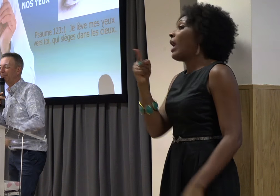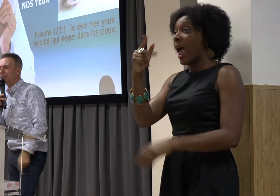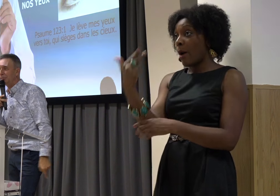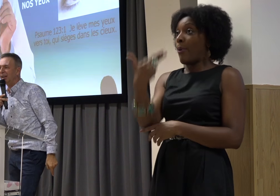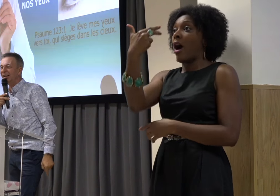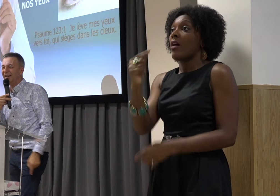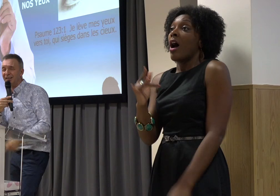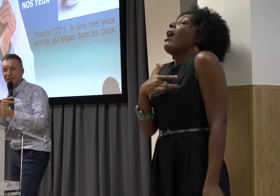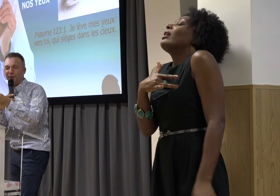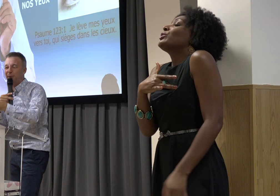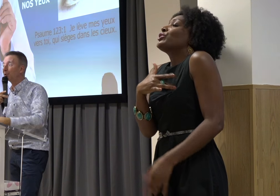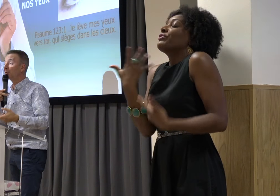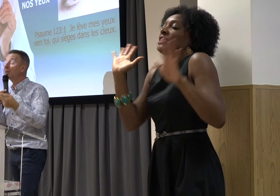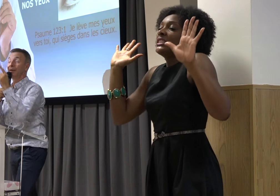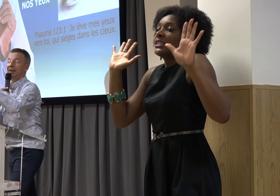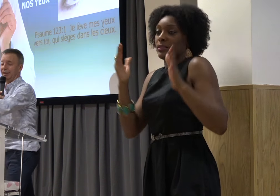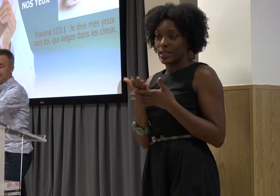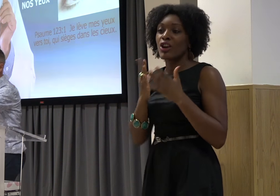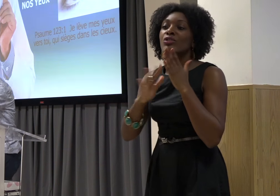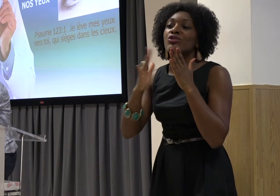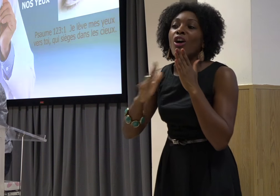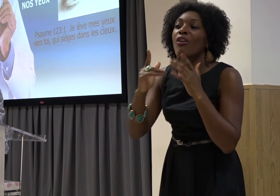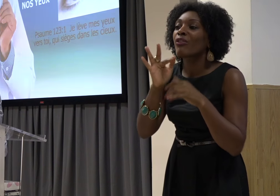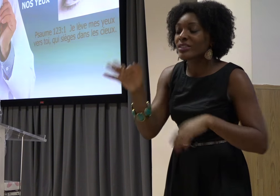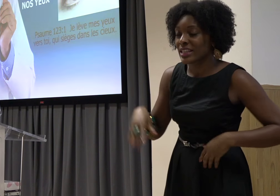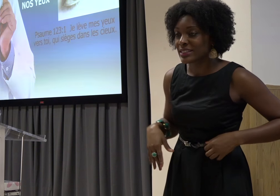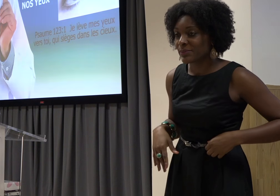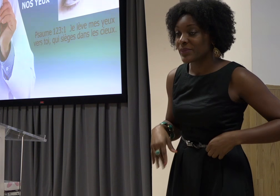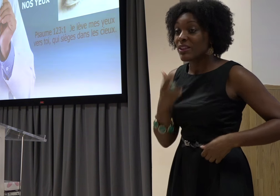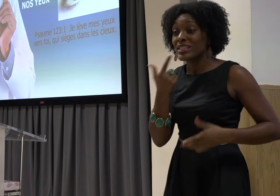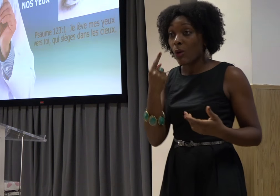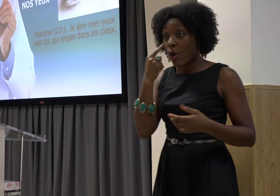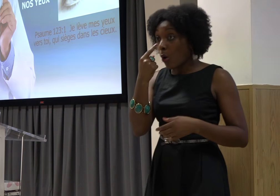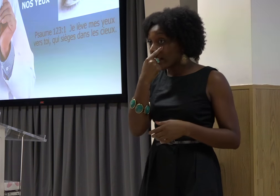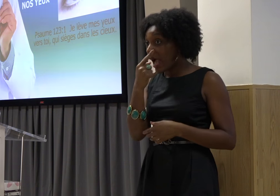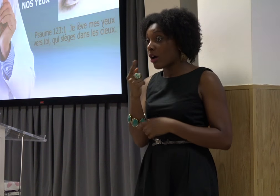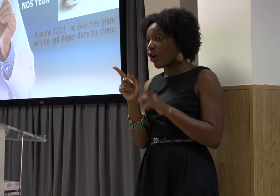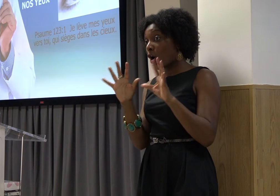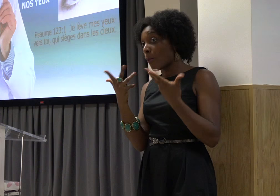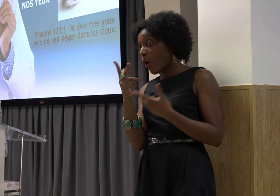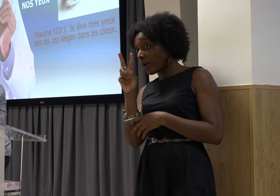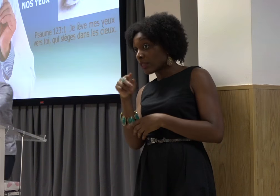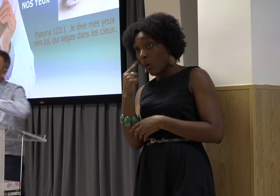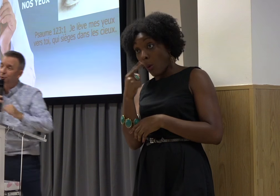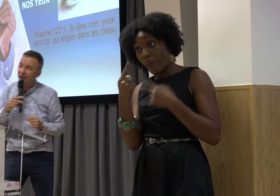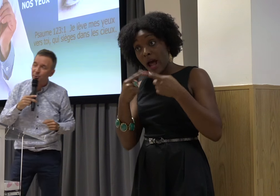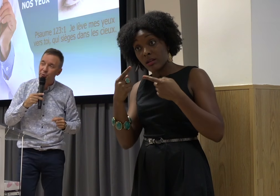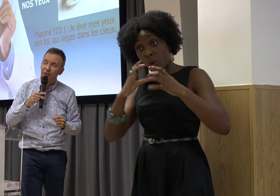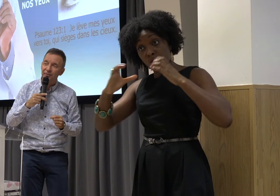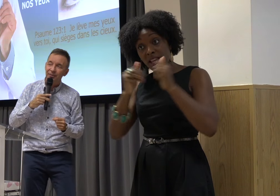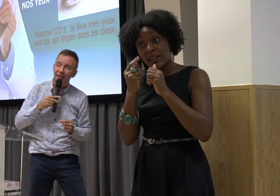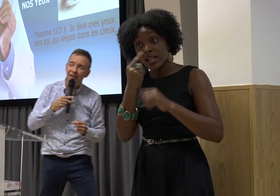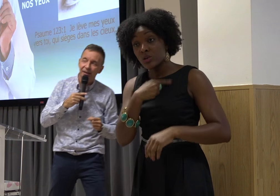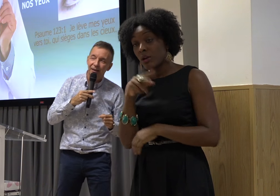la première, c'est foutu. Ouais, ça veut dire que on parle avec les yeux. Comment est-ce que tu parles aux